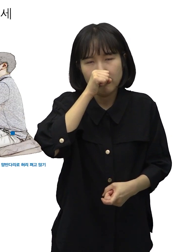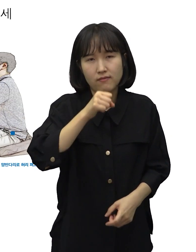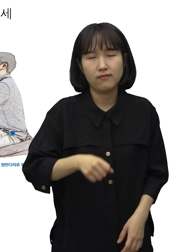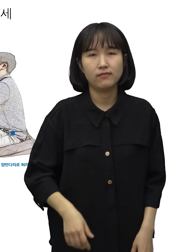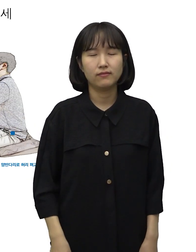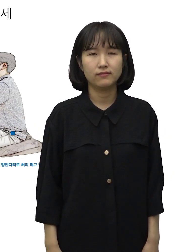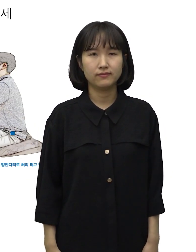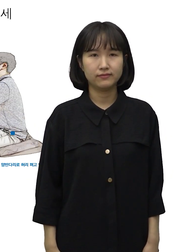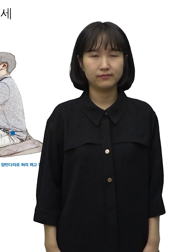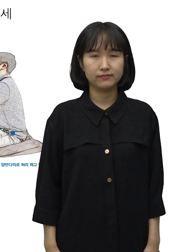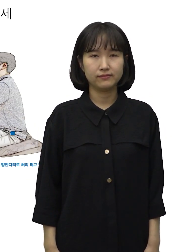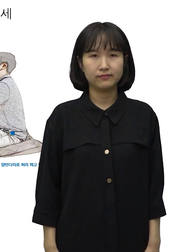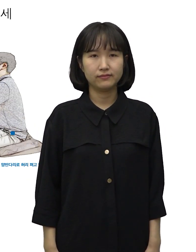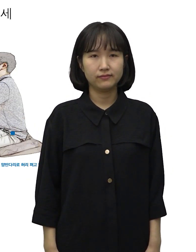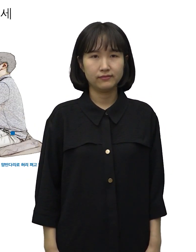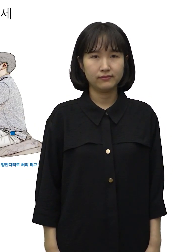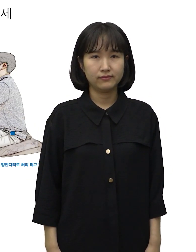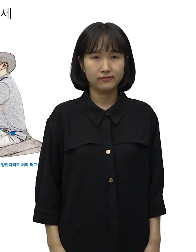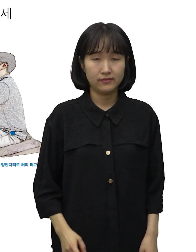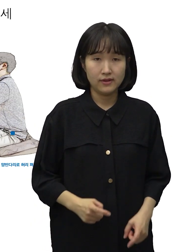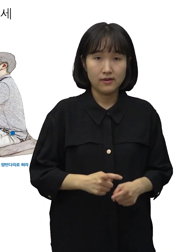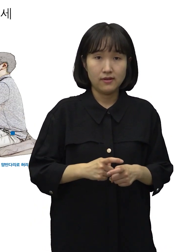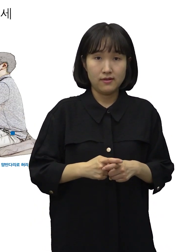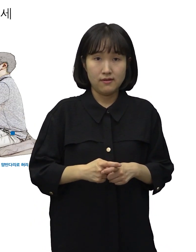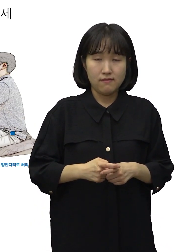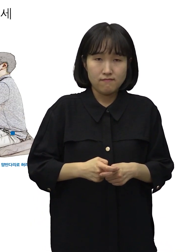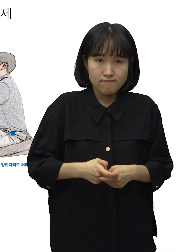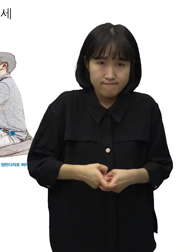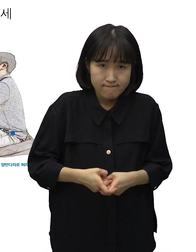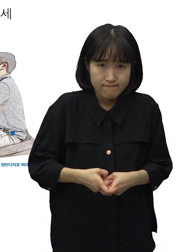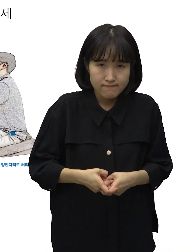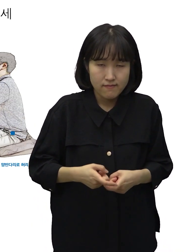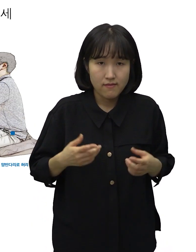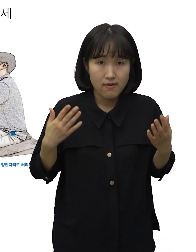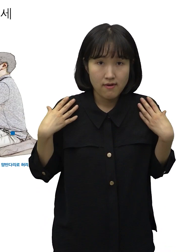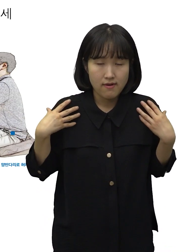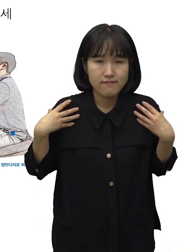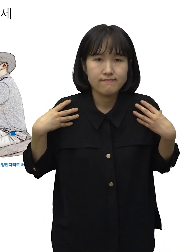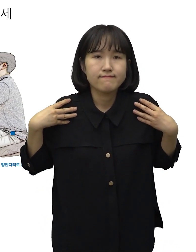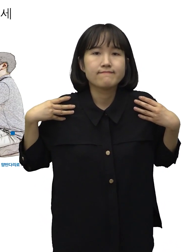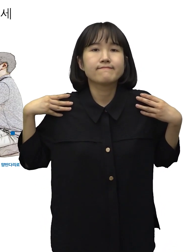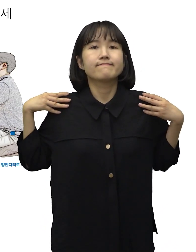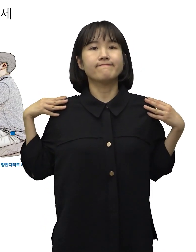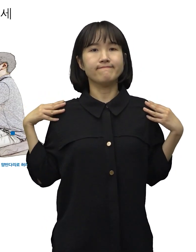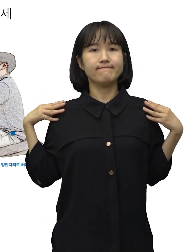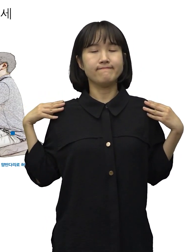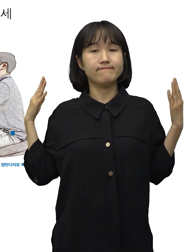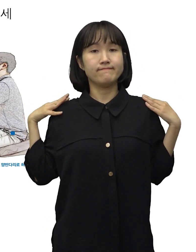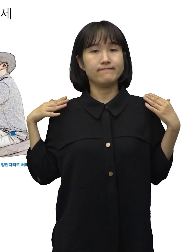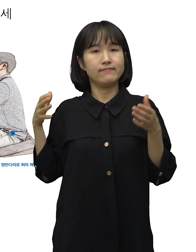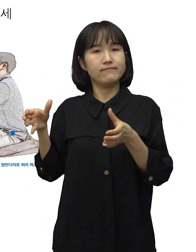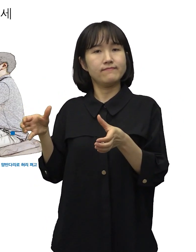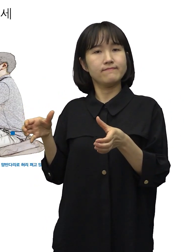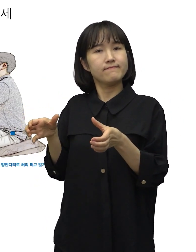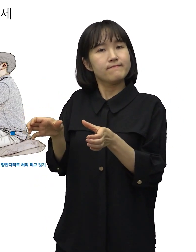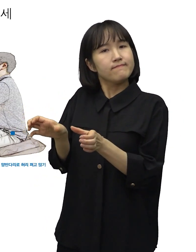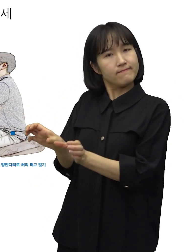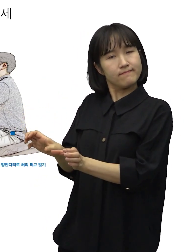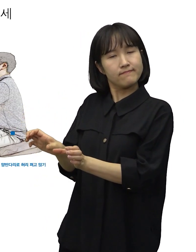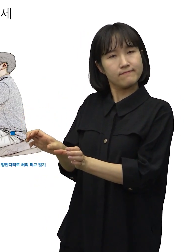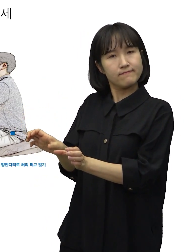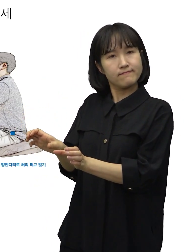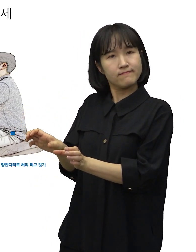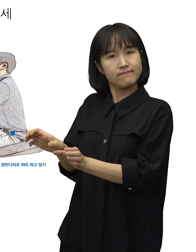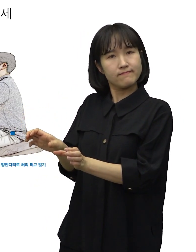낮게 오도록 앉습니다. 앉은 자세에서 가슴을 들어 올리고 등 양쪽에 견갑골을 붙인다는